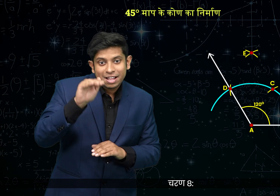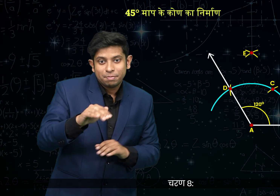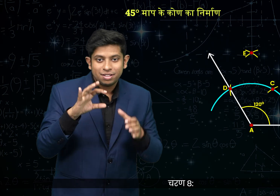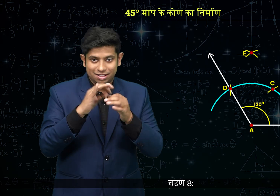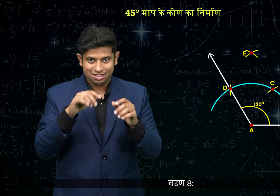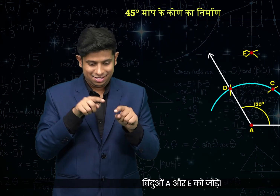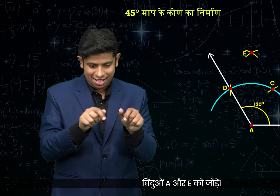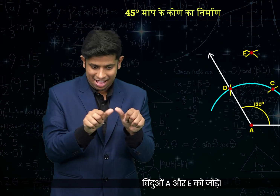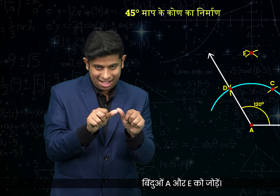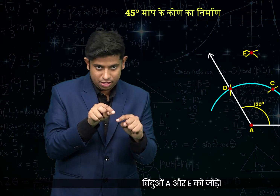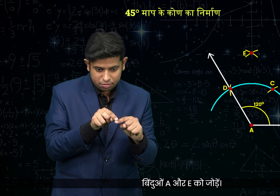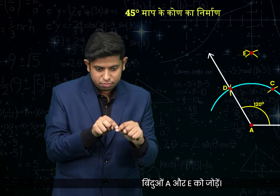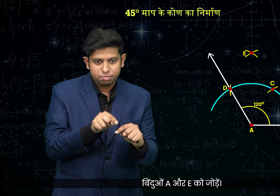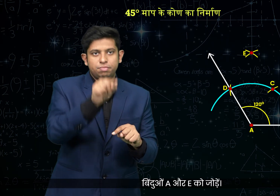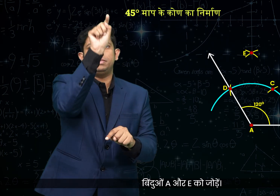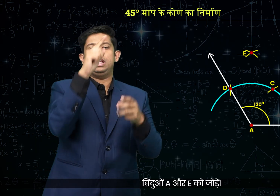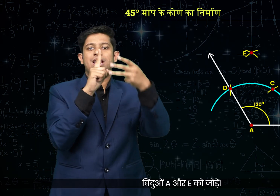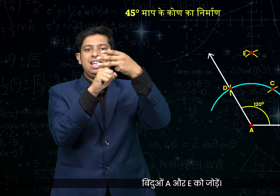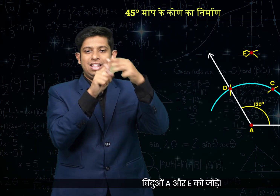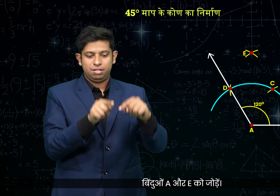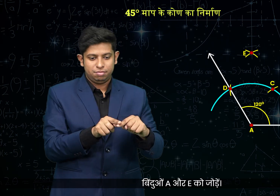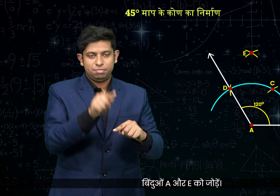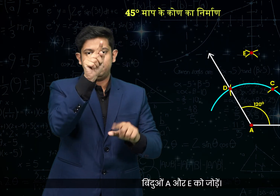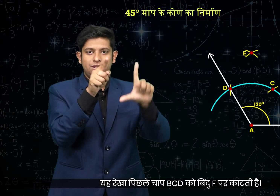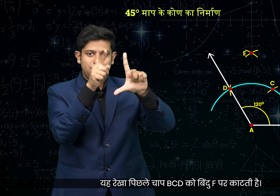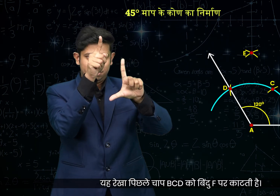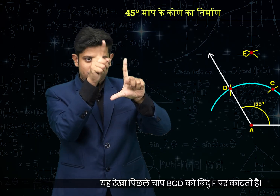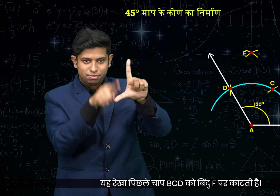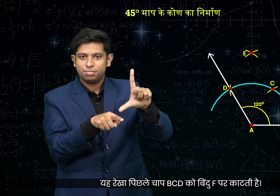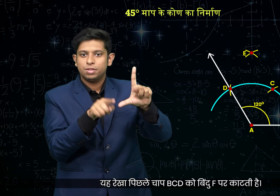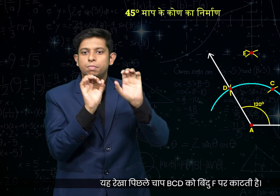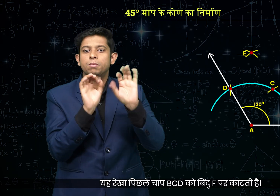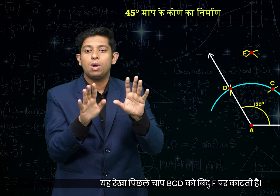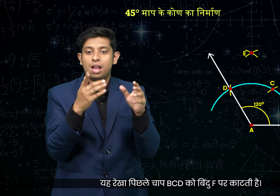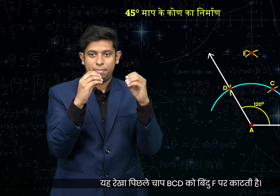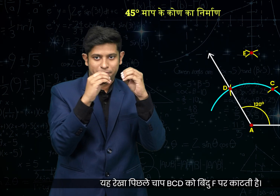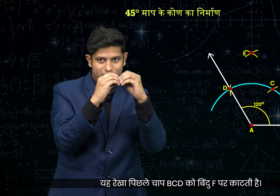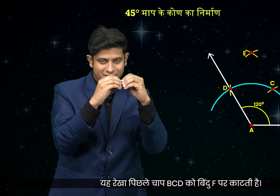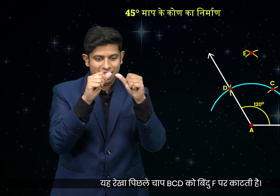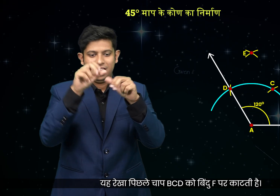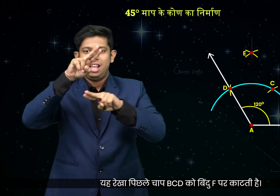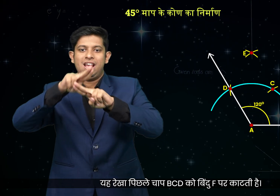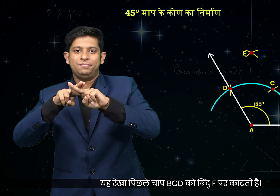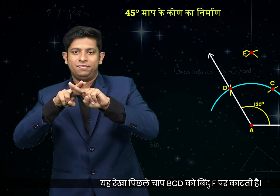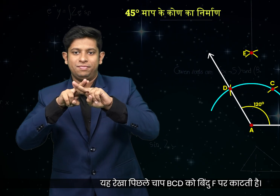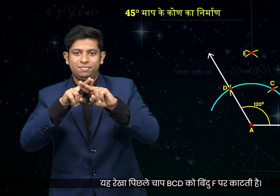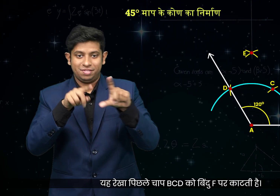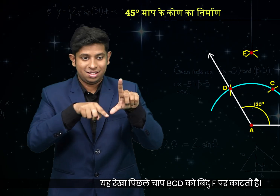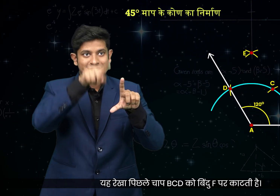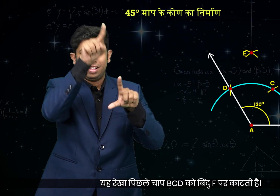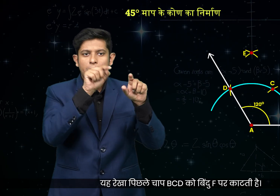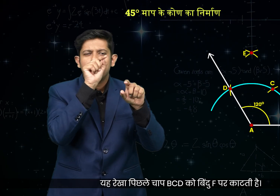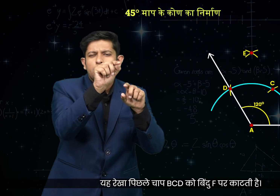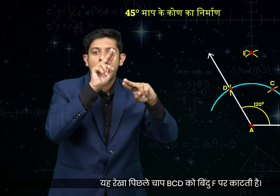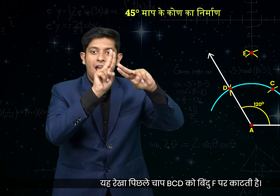चरण 8: बिंदुओं A और E को जोड़े। यहाँ रेखा पिछले चाप BCD को बिंदु